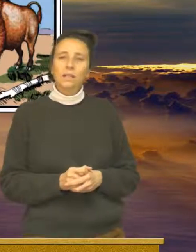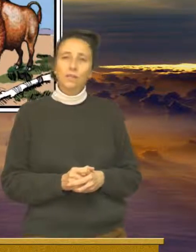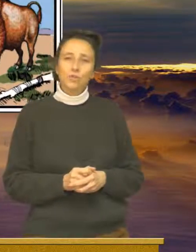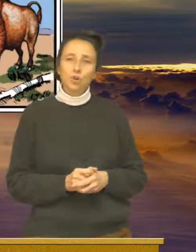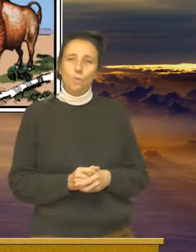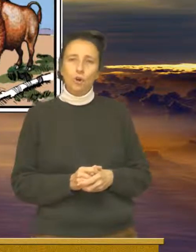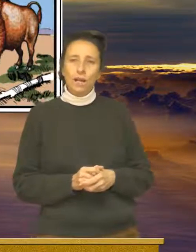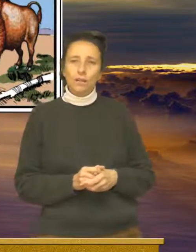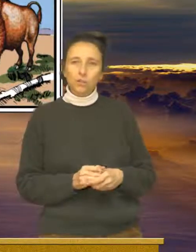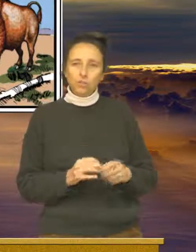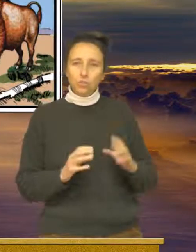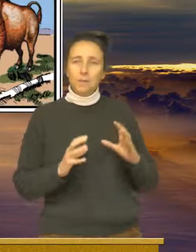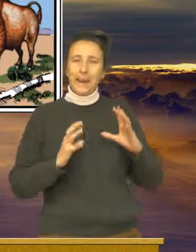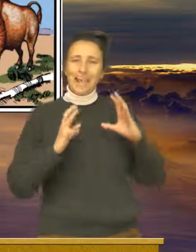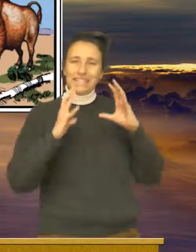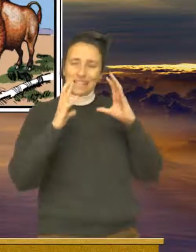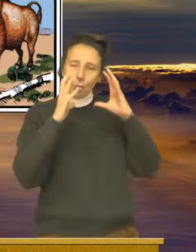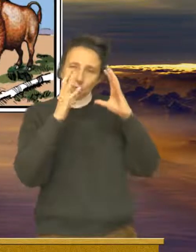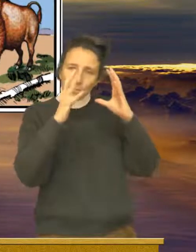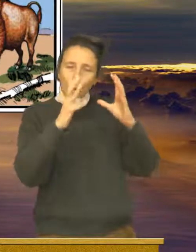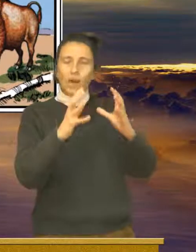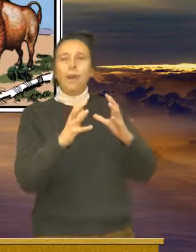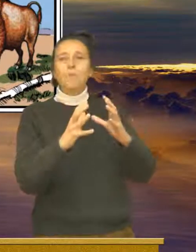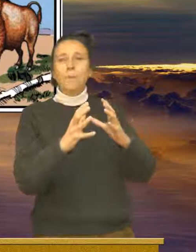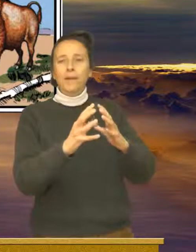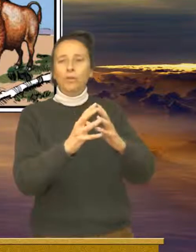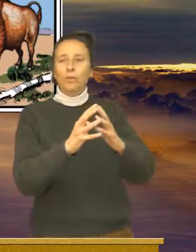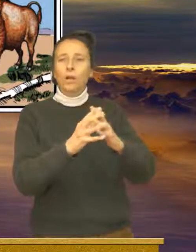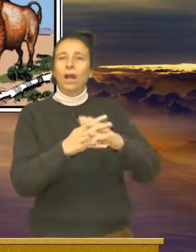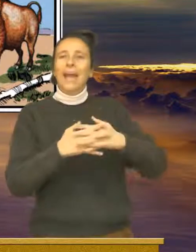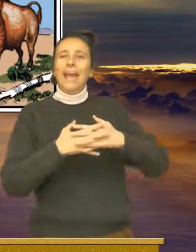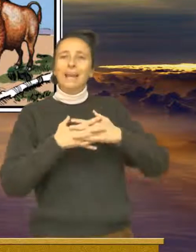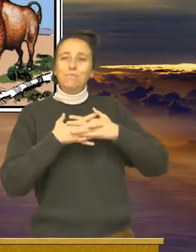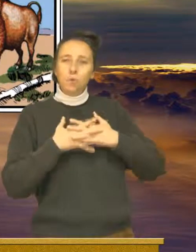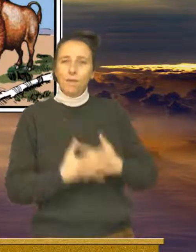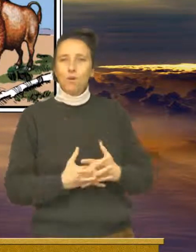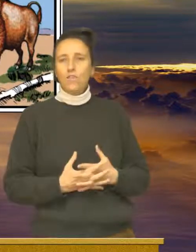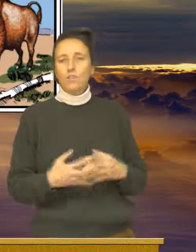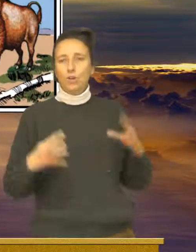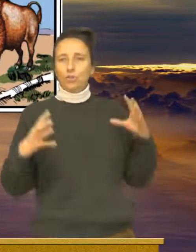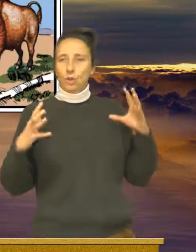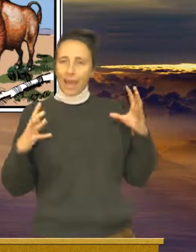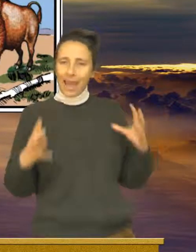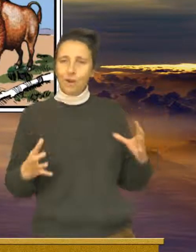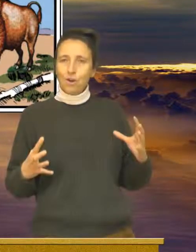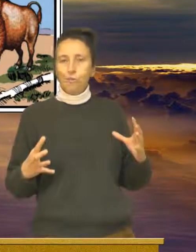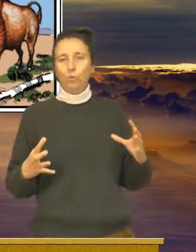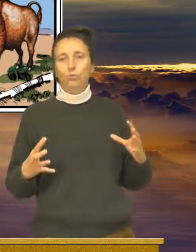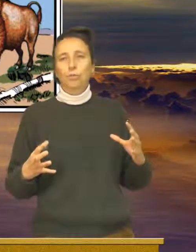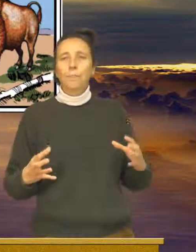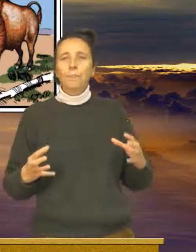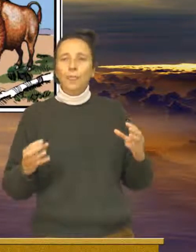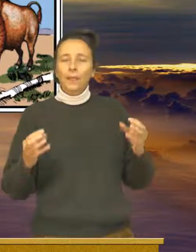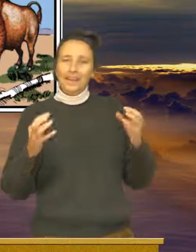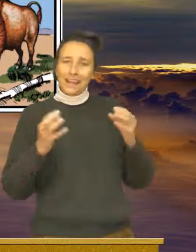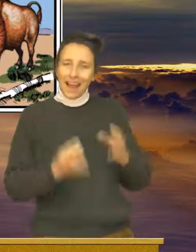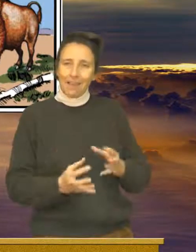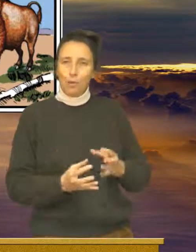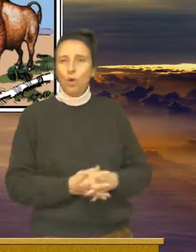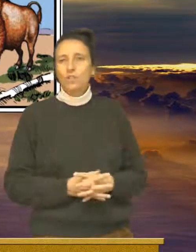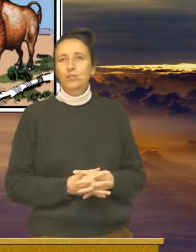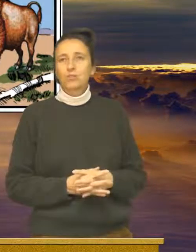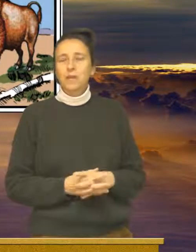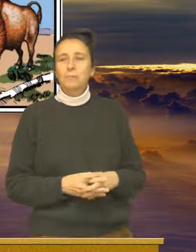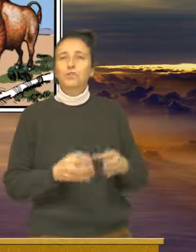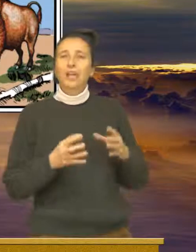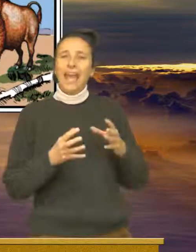poderes políticos como religiosos para ese último gran momento, el pueblo de Dios en conjunto y